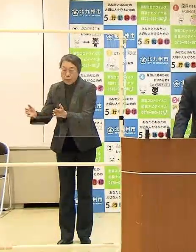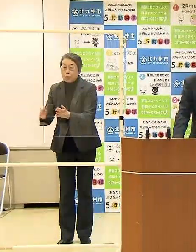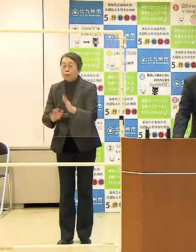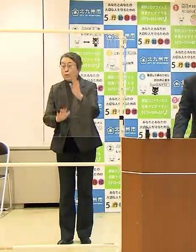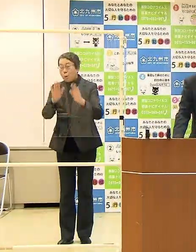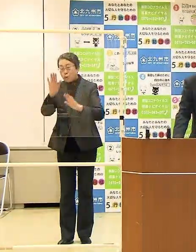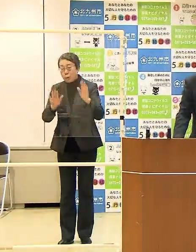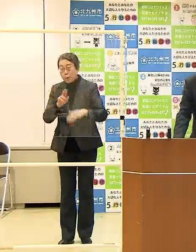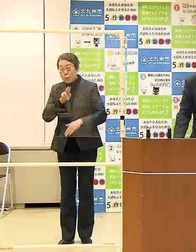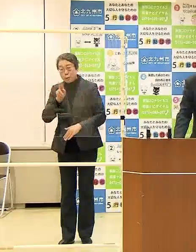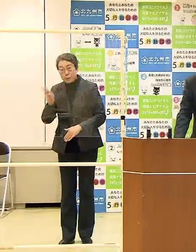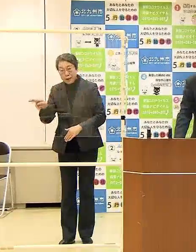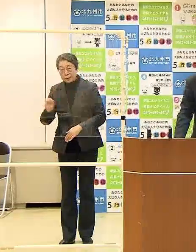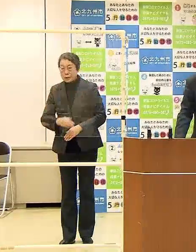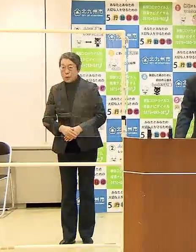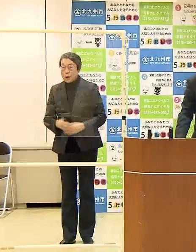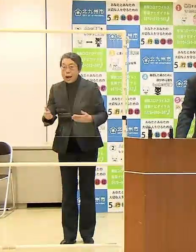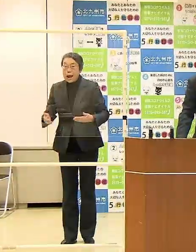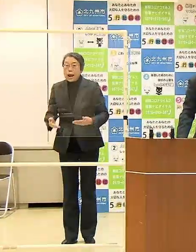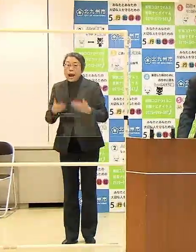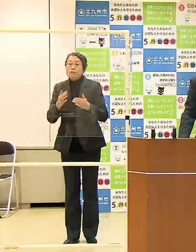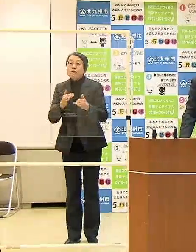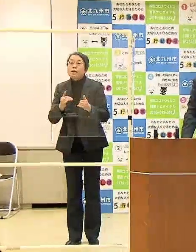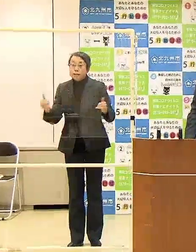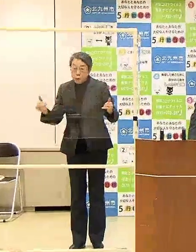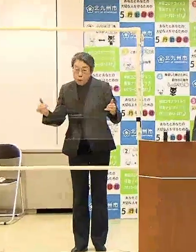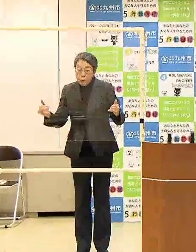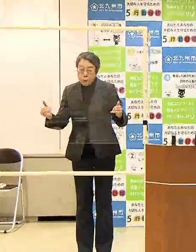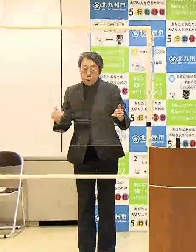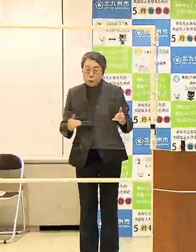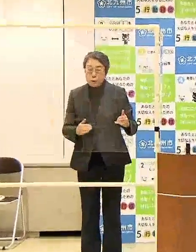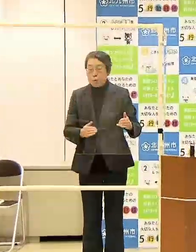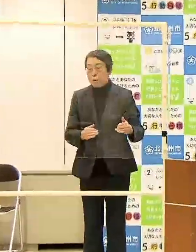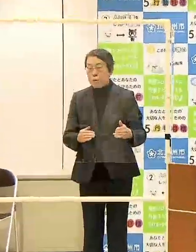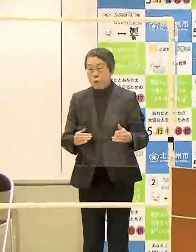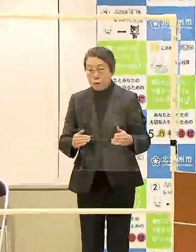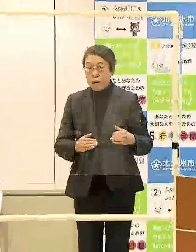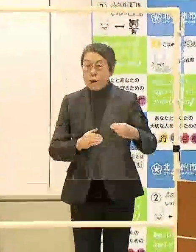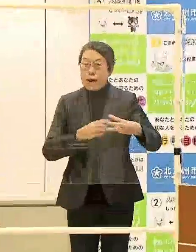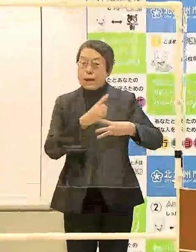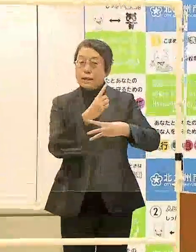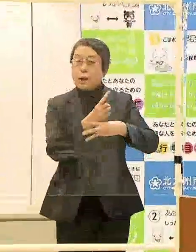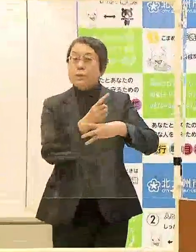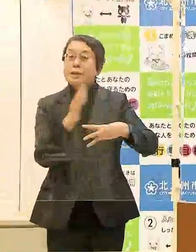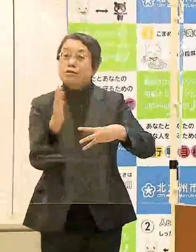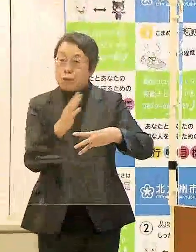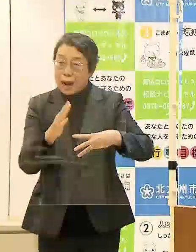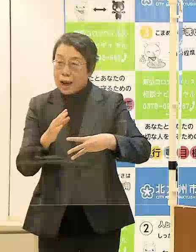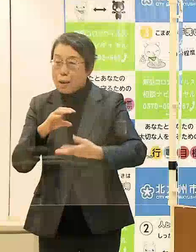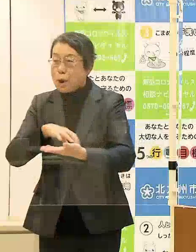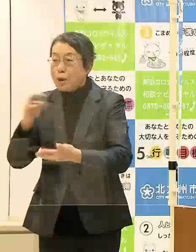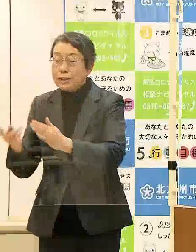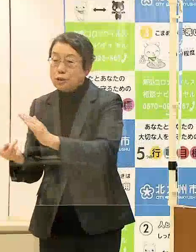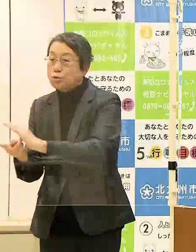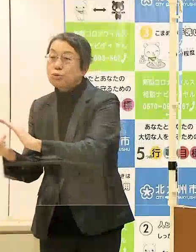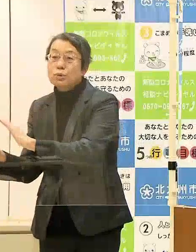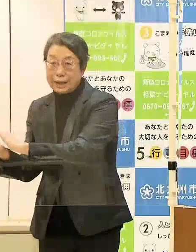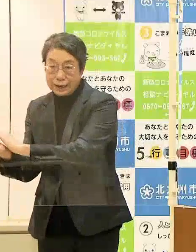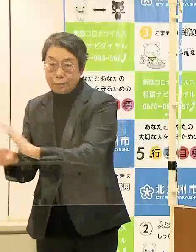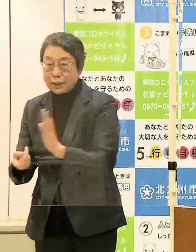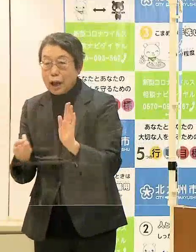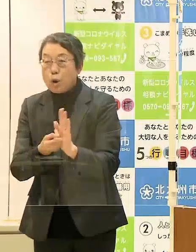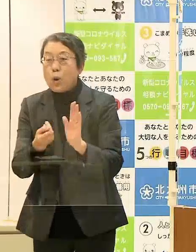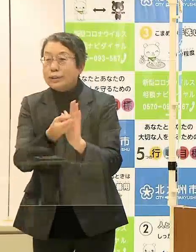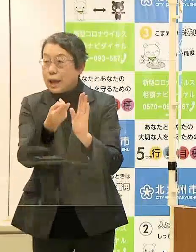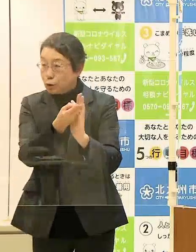と継承者の3分の1ぐらいしか病院に入らないあるいははホテルに療養に